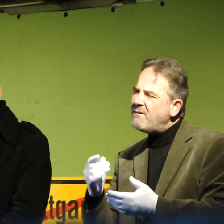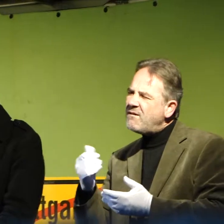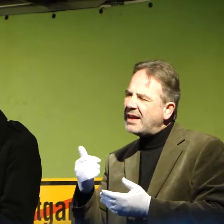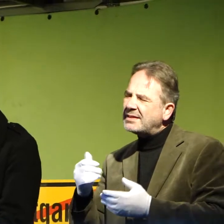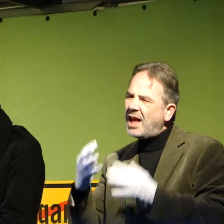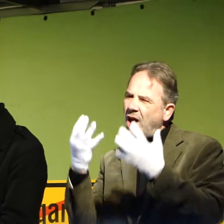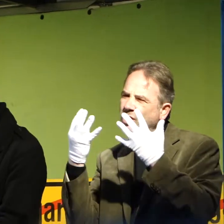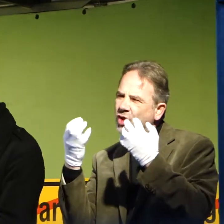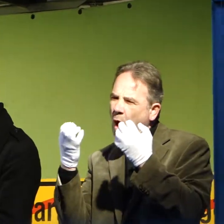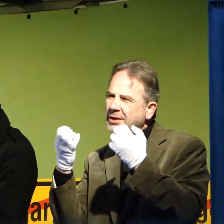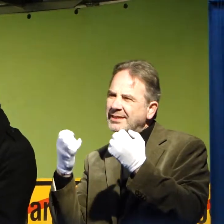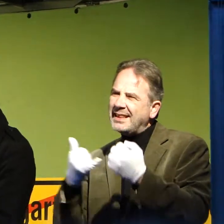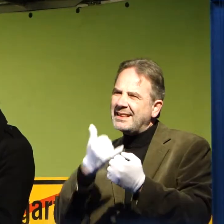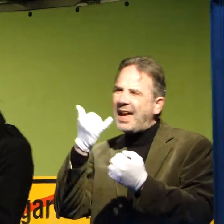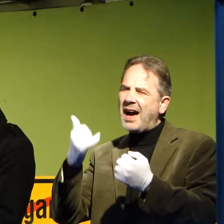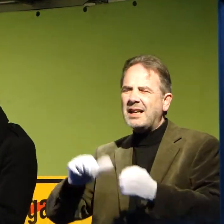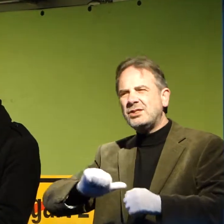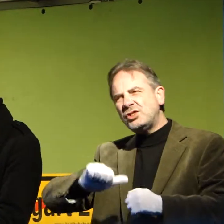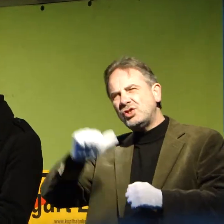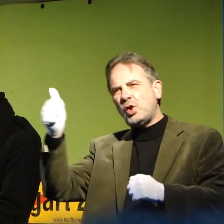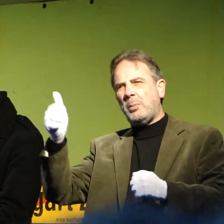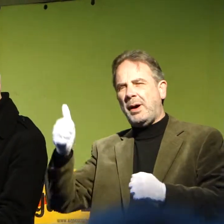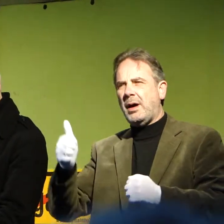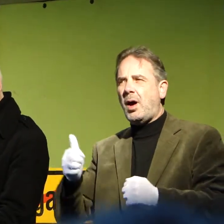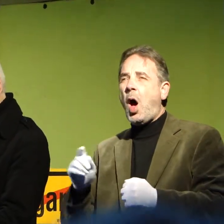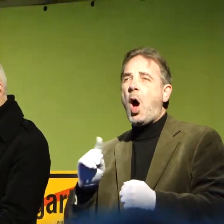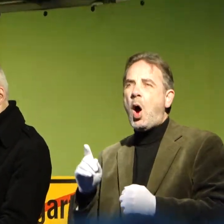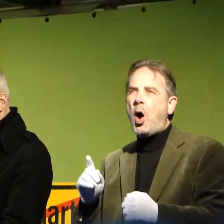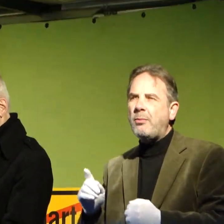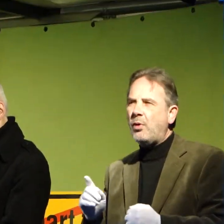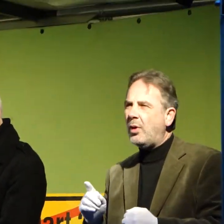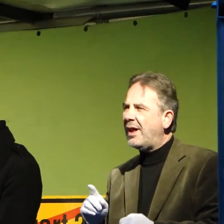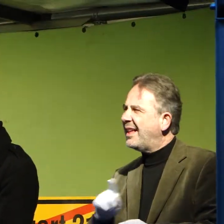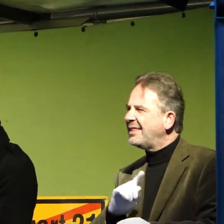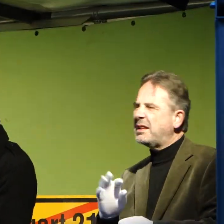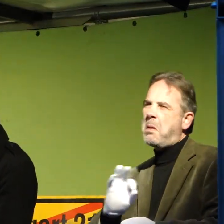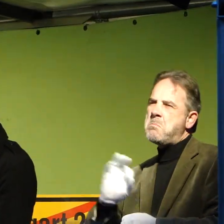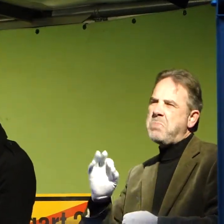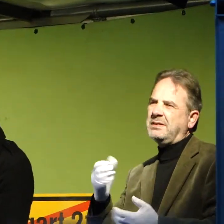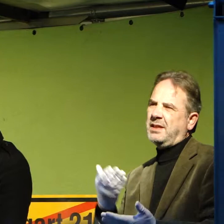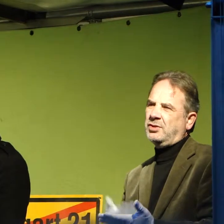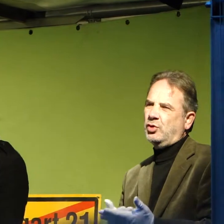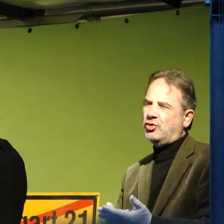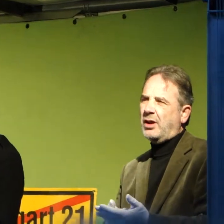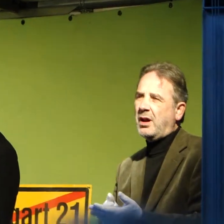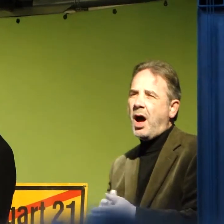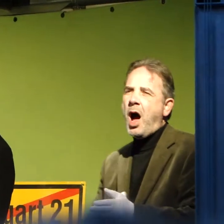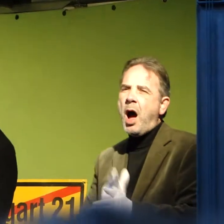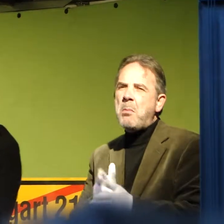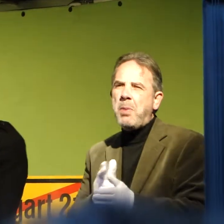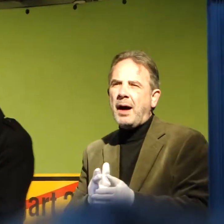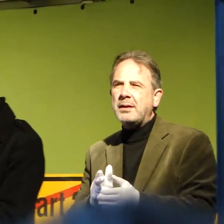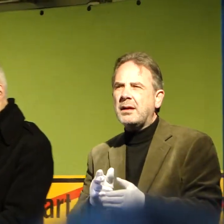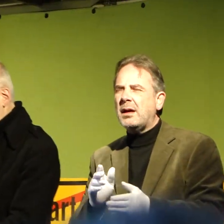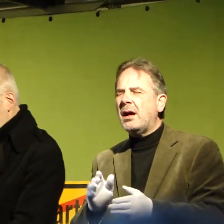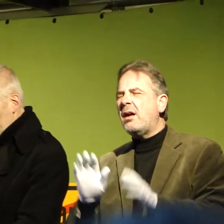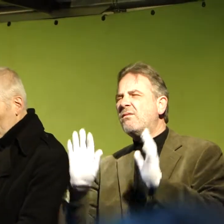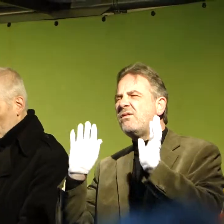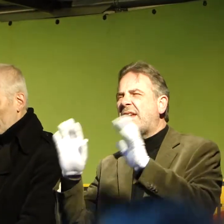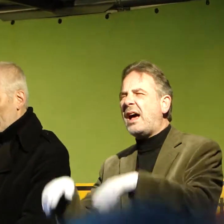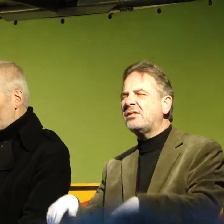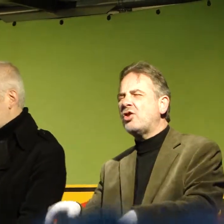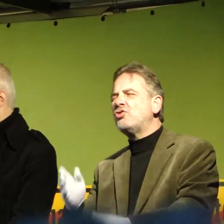seit fast 90 Jahren hervorragend, obwohl er nicht, wie Sie wissen, im besten Zustand ist. Denn die Bahn vernachlässigt ihn seit